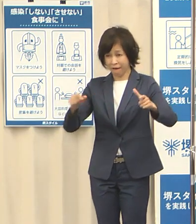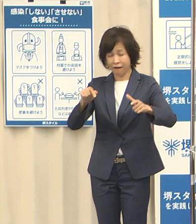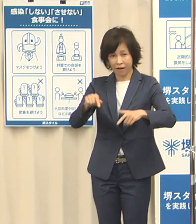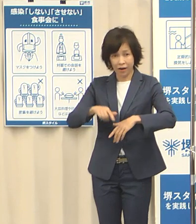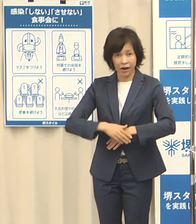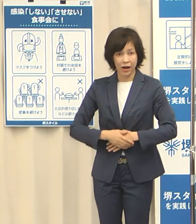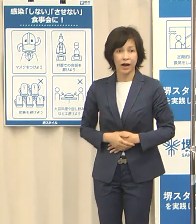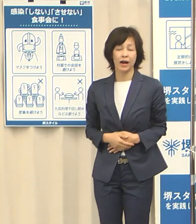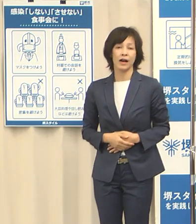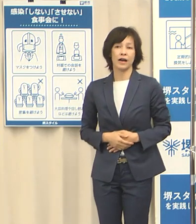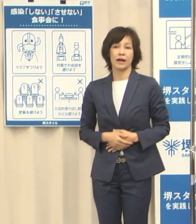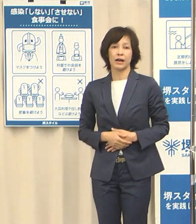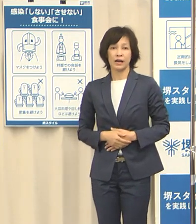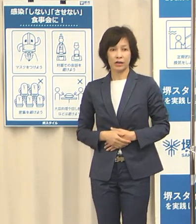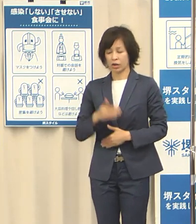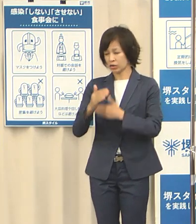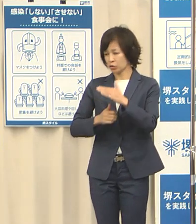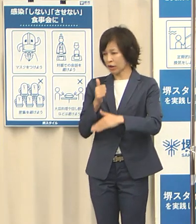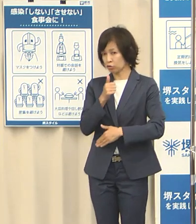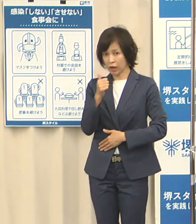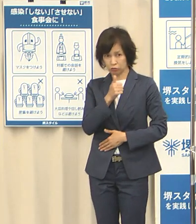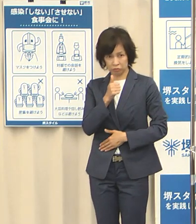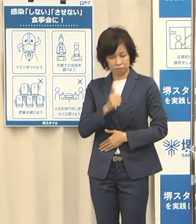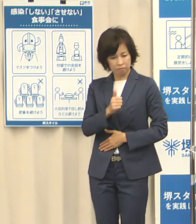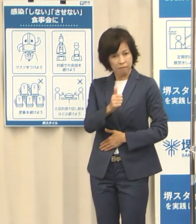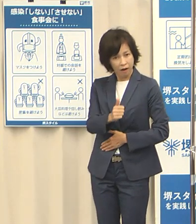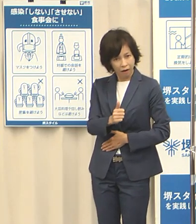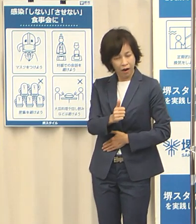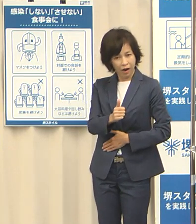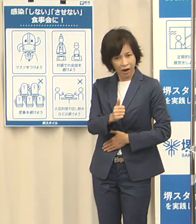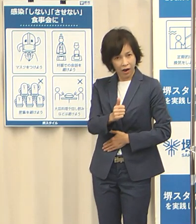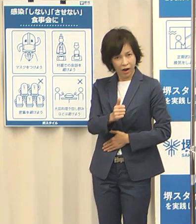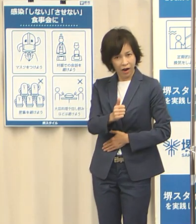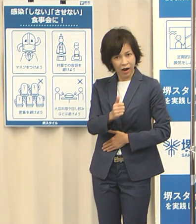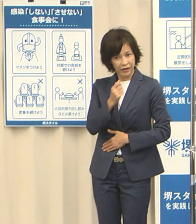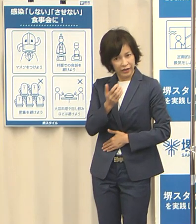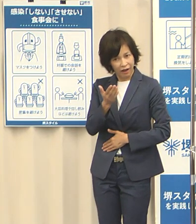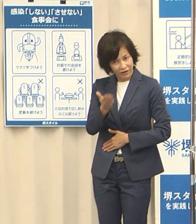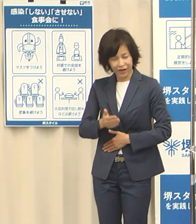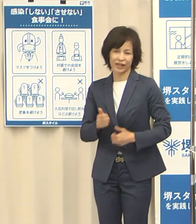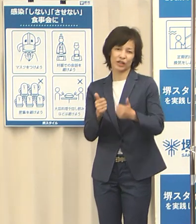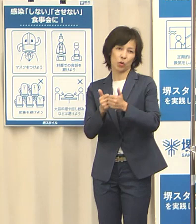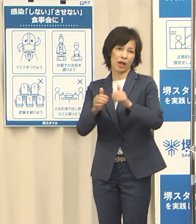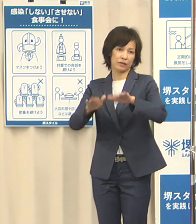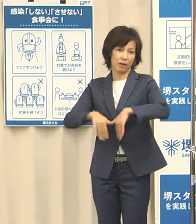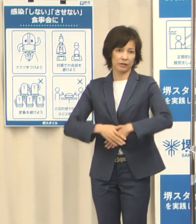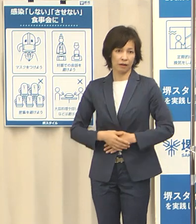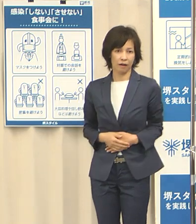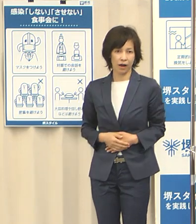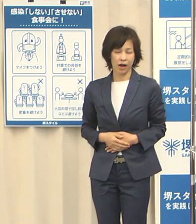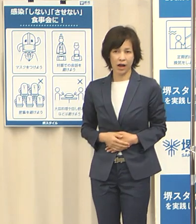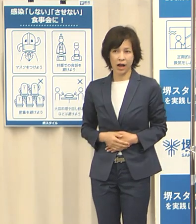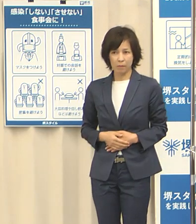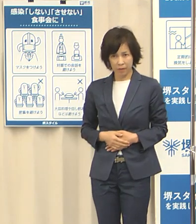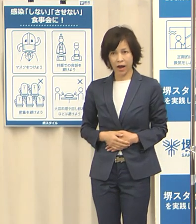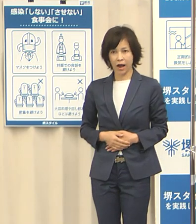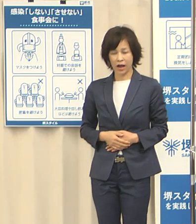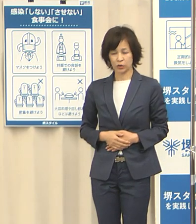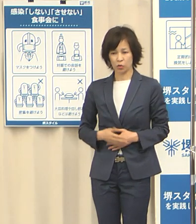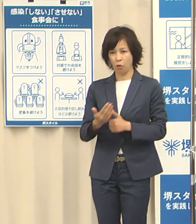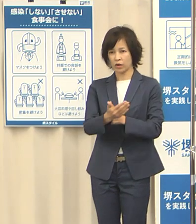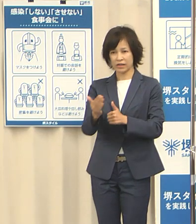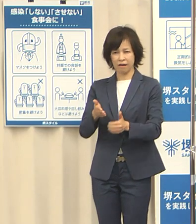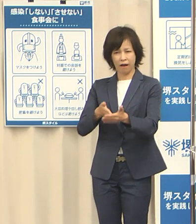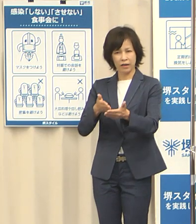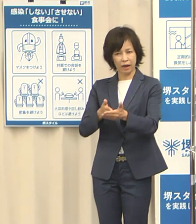ね、手話通訳の方お越しいただけないかということをお話をしてきました。ただ記者会見の場でですね、正確